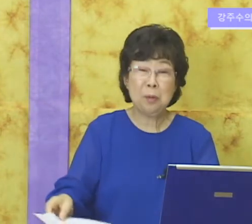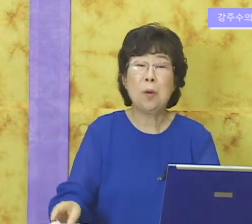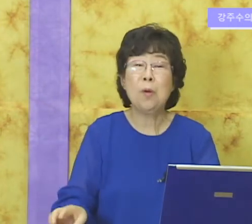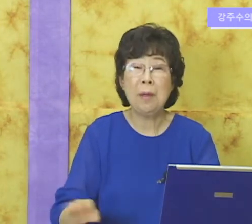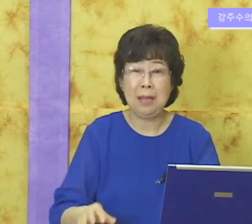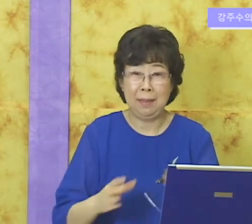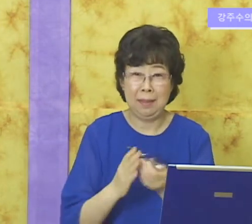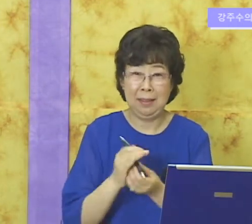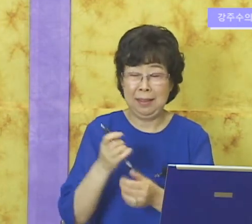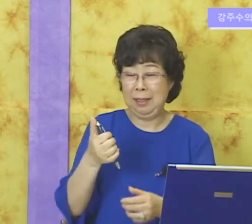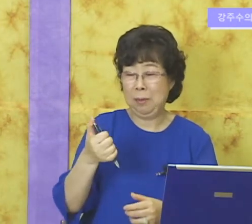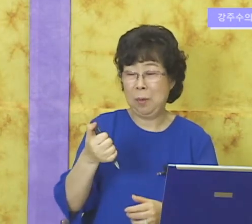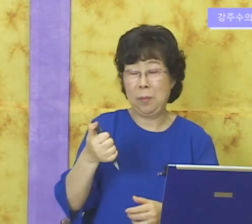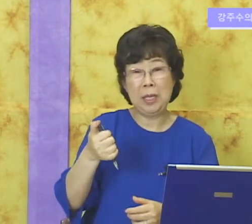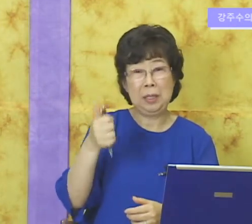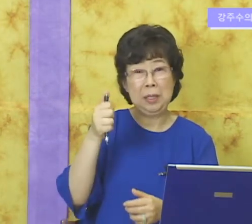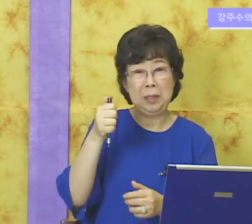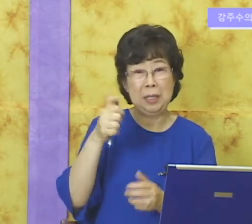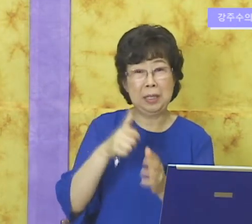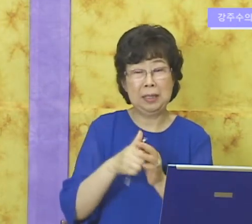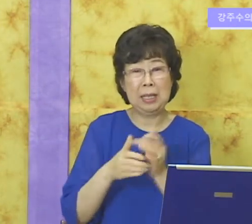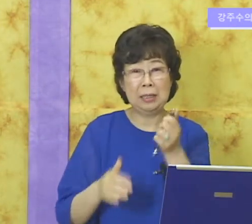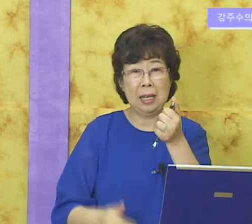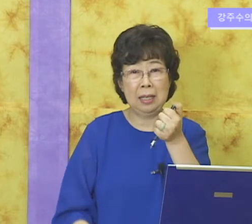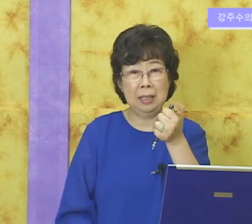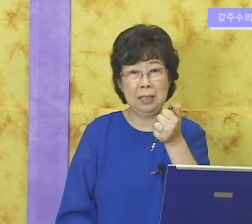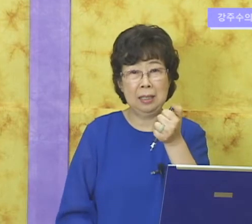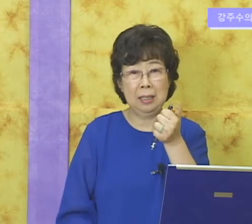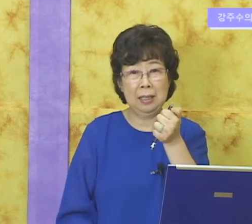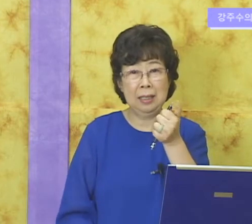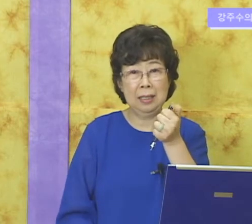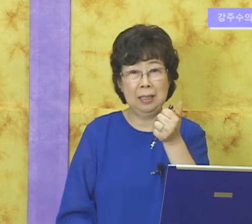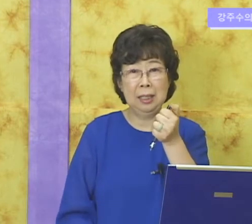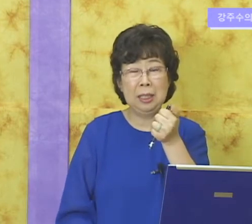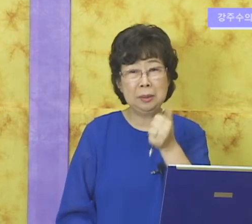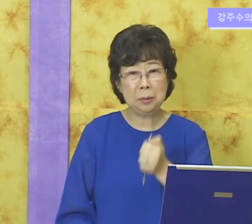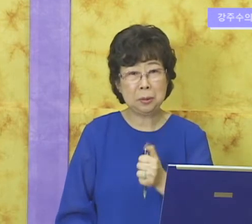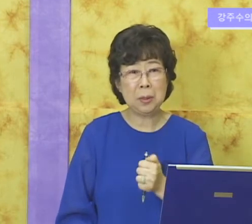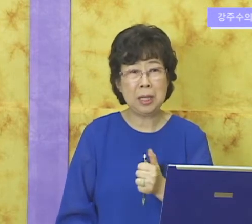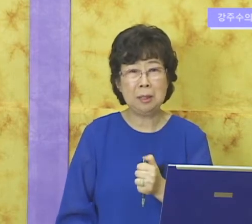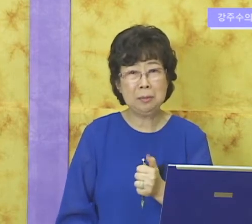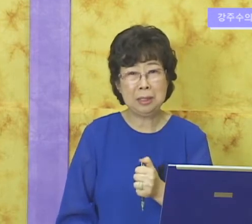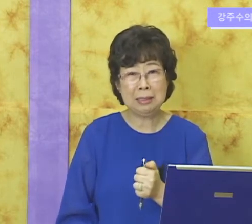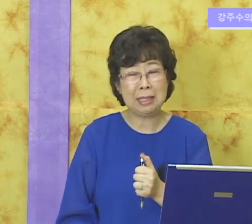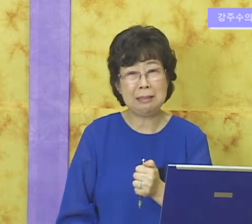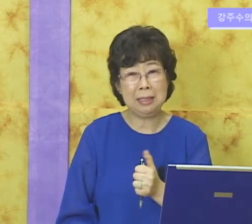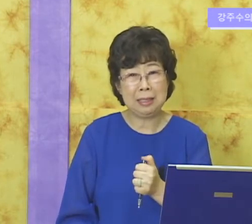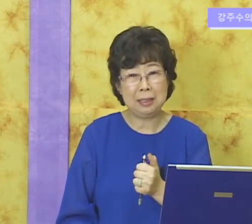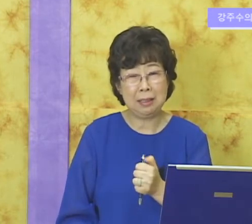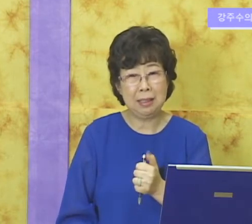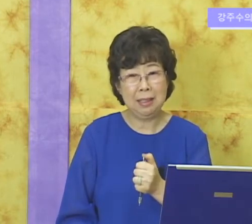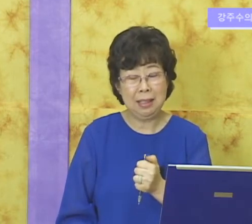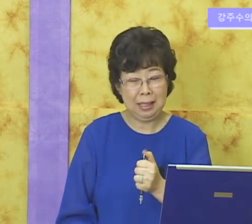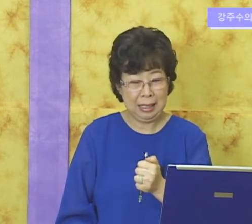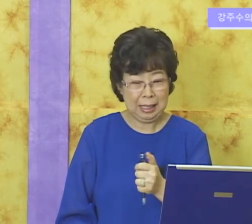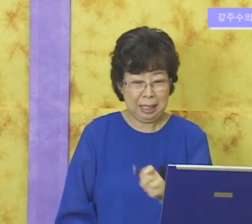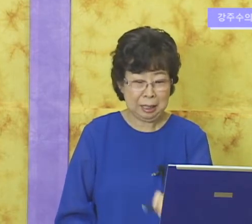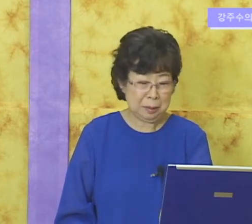그리고 볼펜, 예, 볼펜 뒤 이렇게 딱딱. 예. 이것도 소리가 엄청 크게 들리죠.